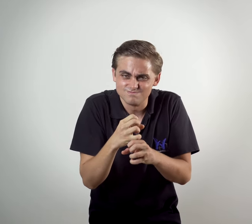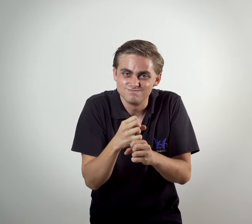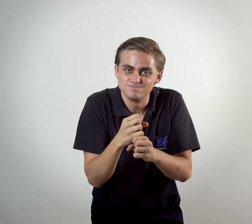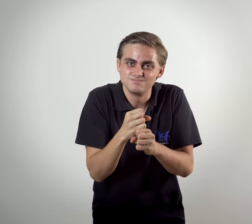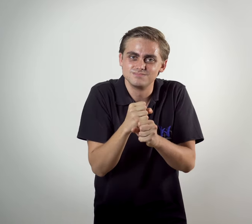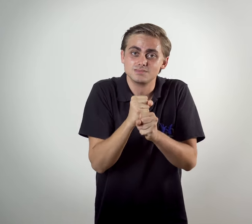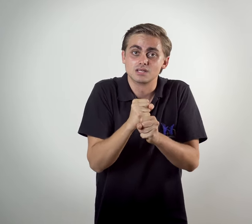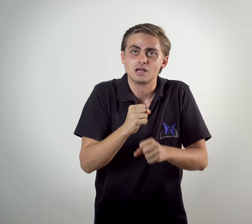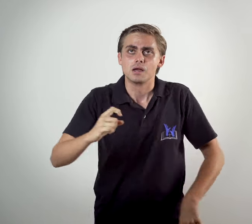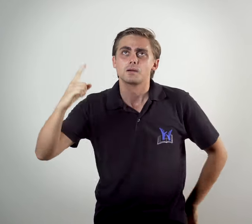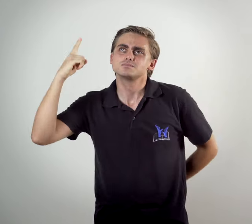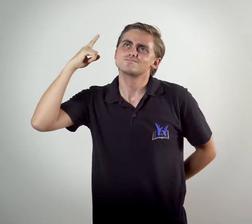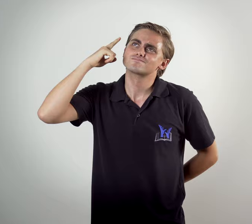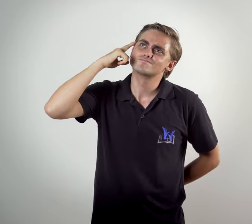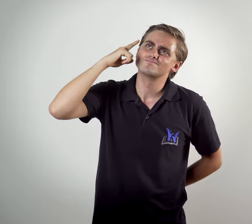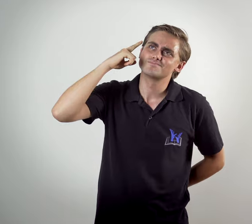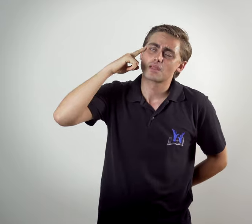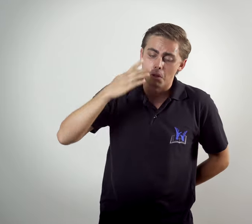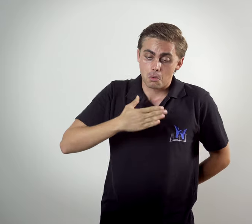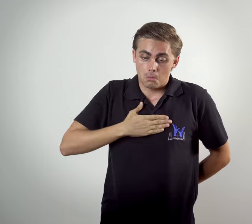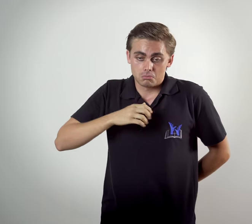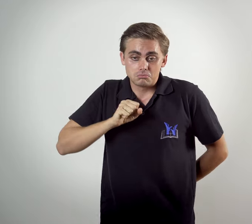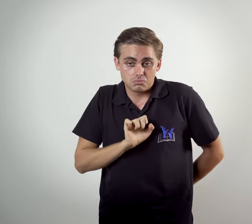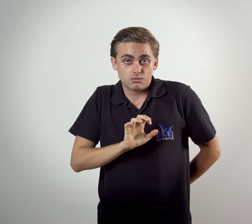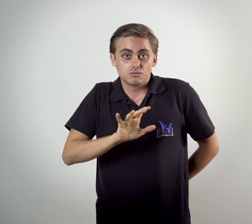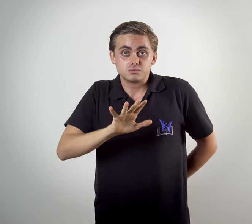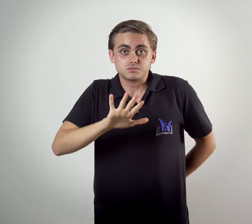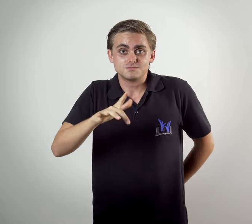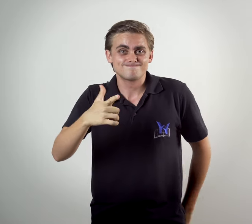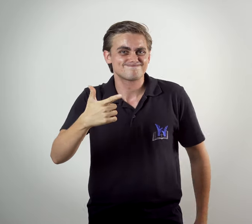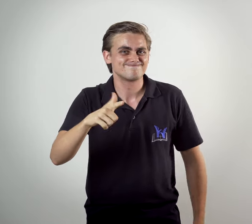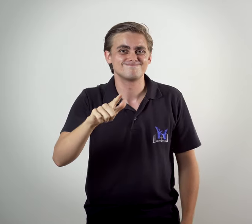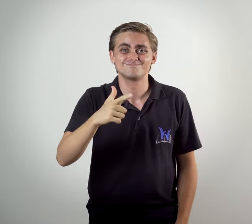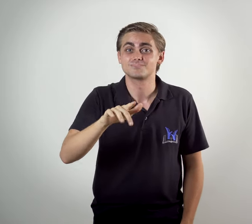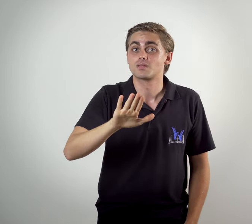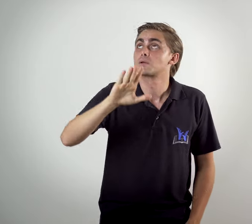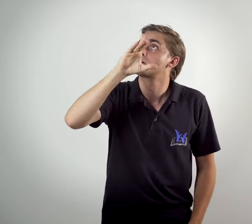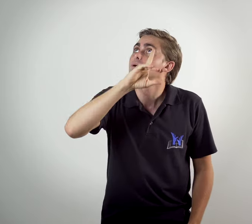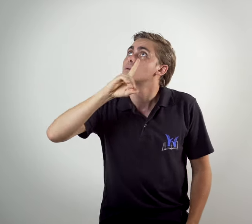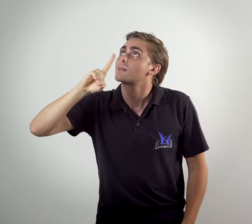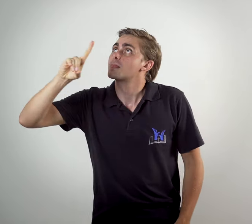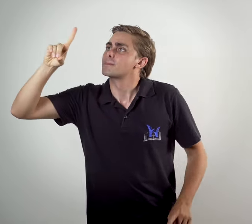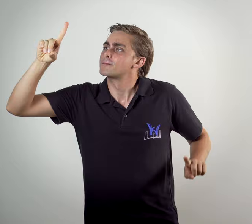escuridão. Ainda mais se eu pensar que não é minha luz, mas a união